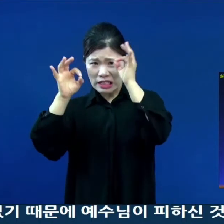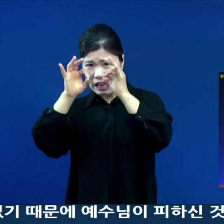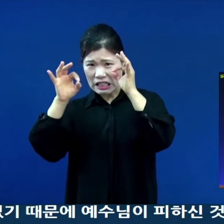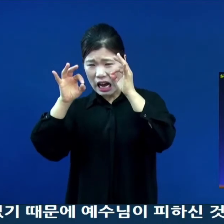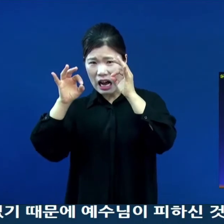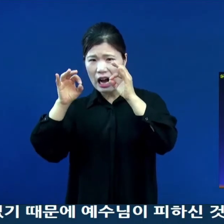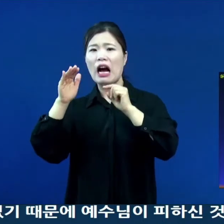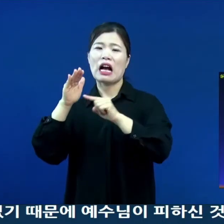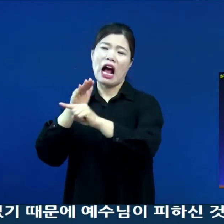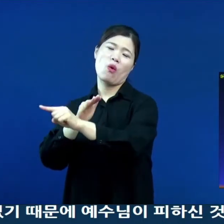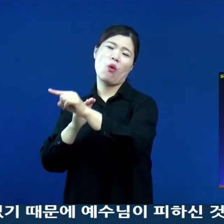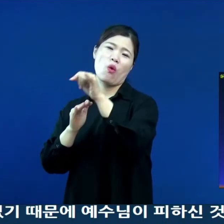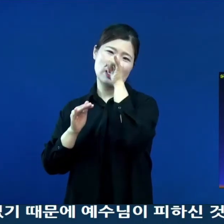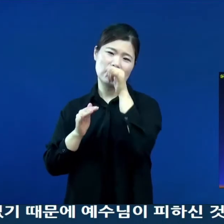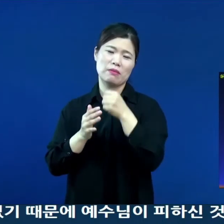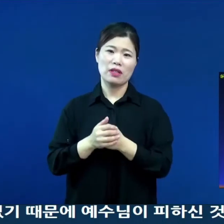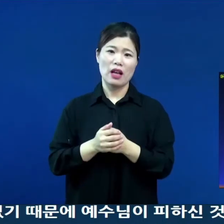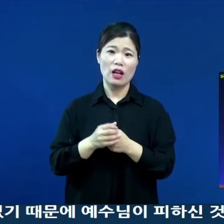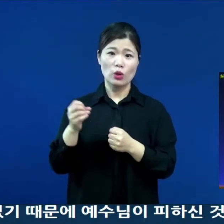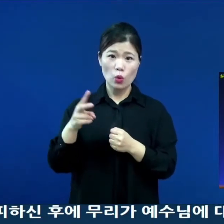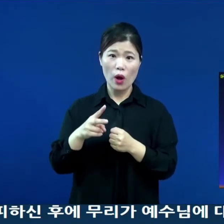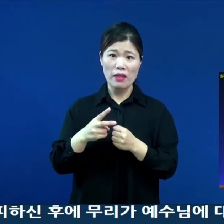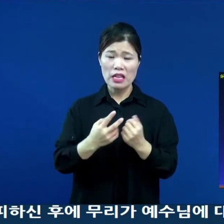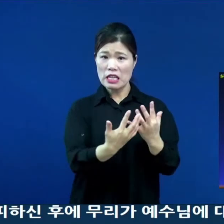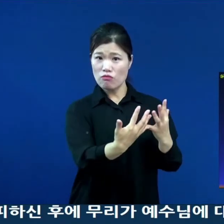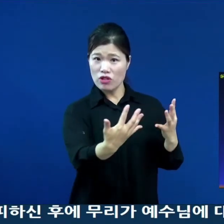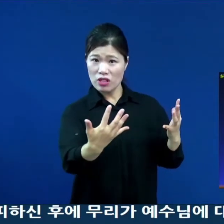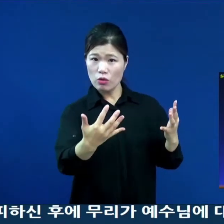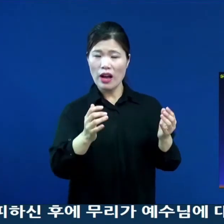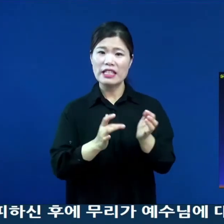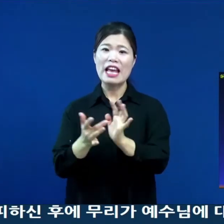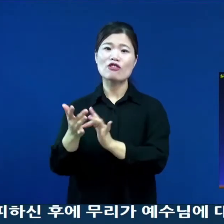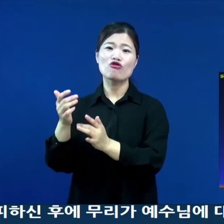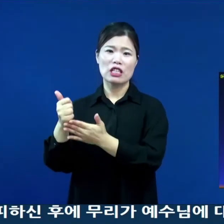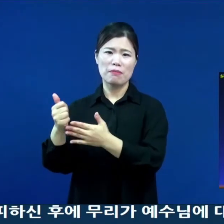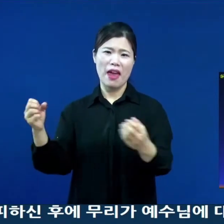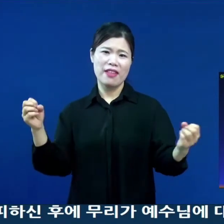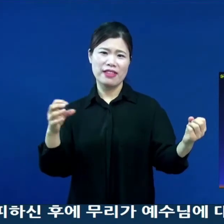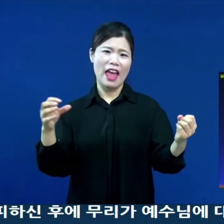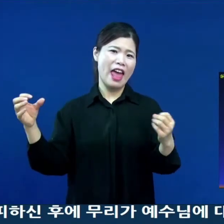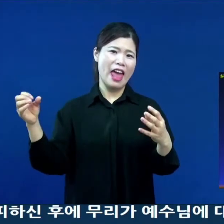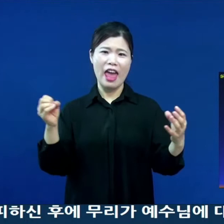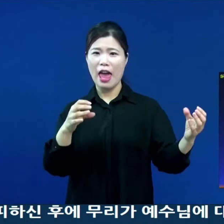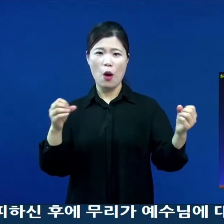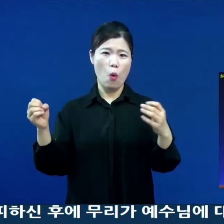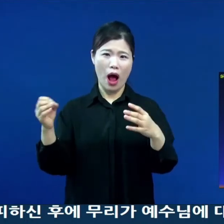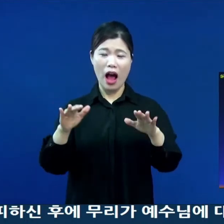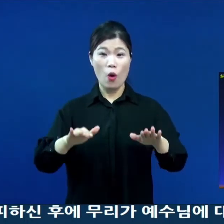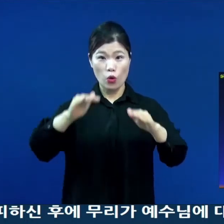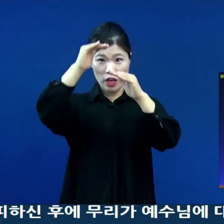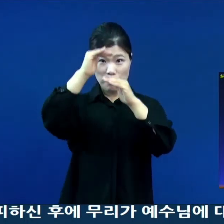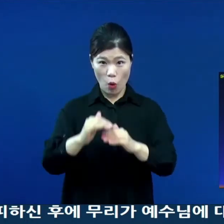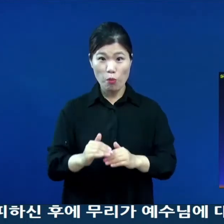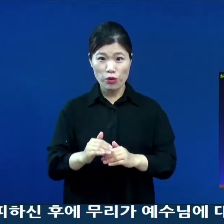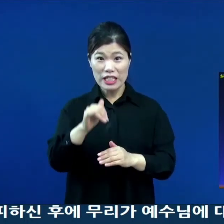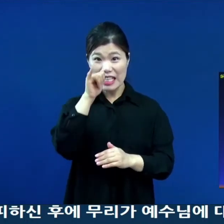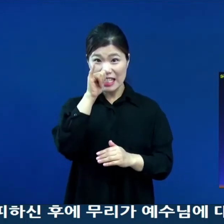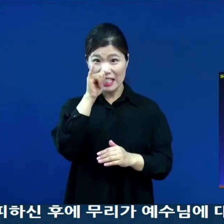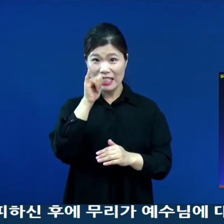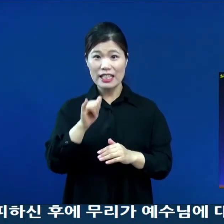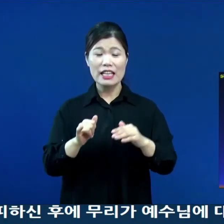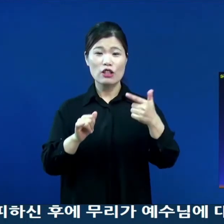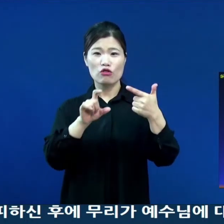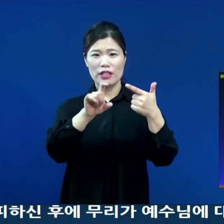이야기, 찾아가서 그 무리들과 예수님의 대화가 오늘 제가 본문으로 바꾼